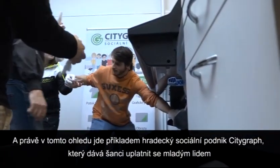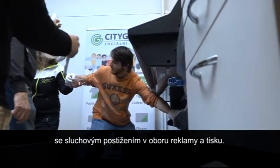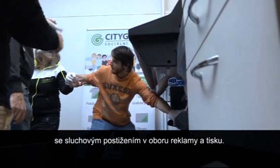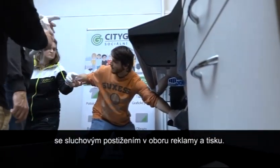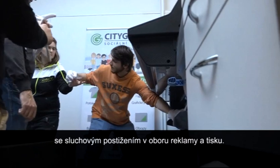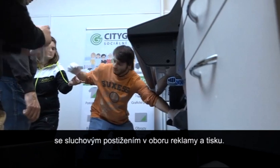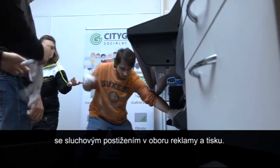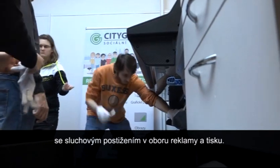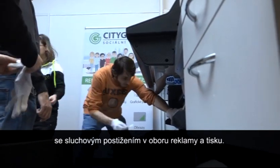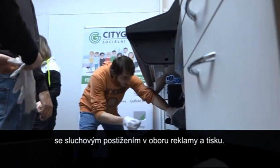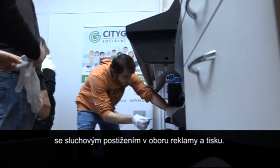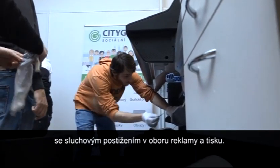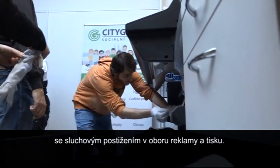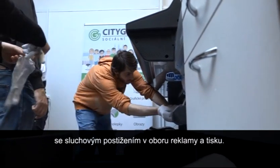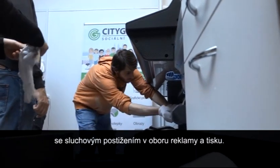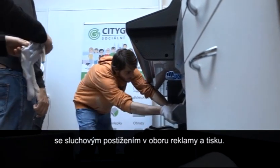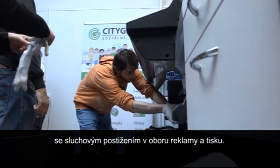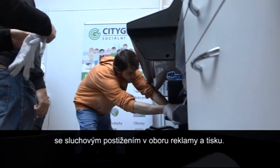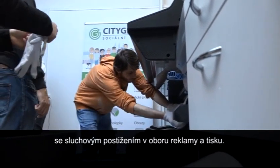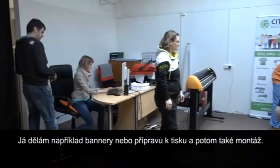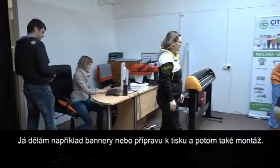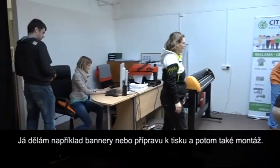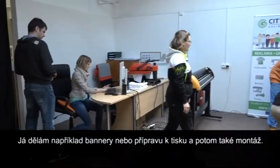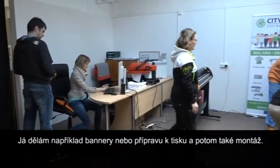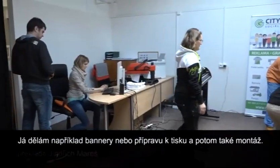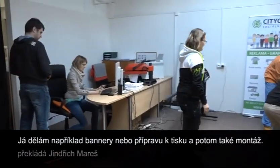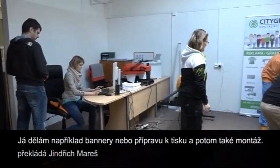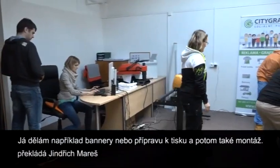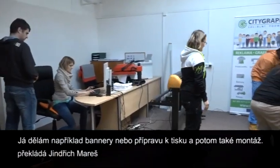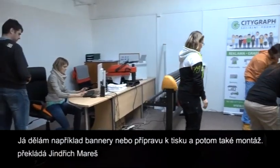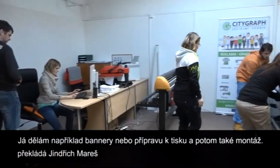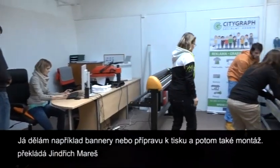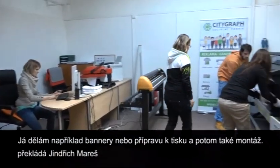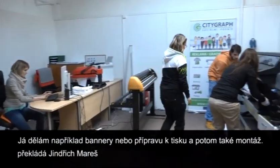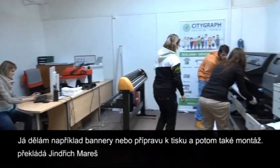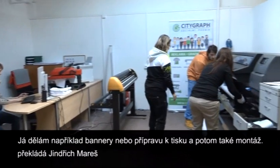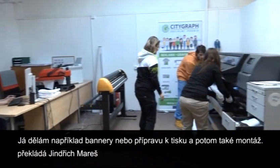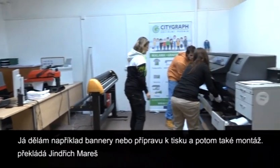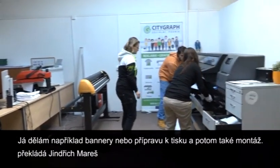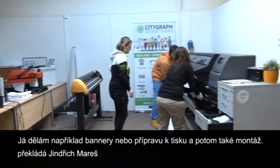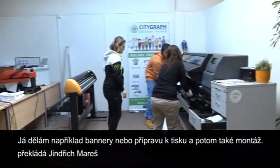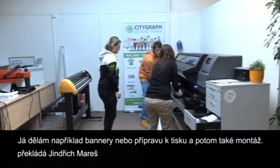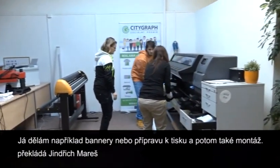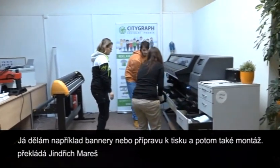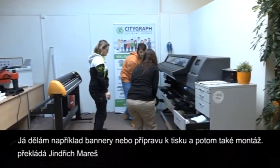se sluchovým postižením v oboru reklamy a tisku. Já dělám například banery.